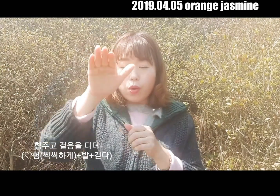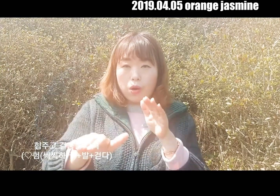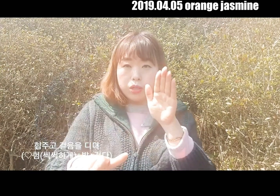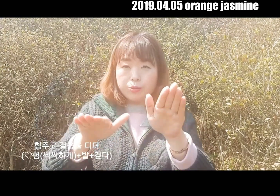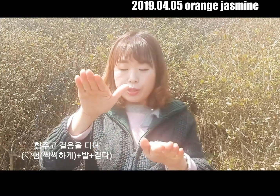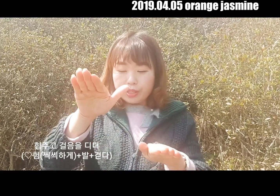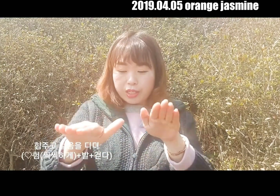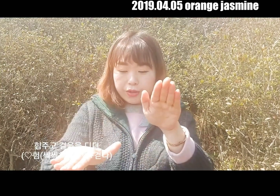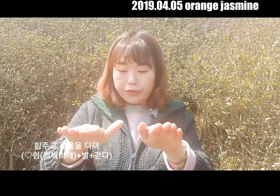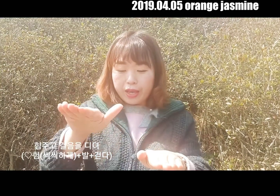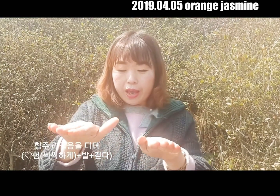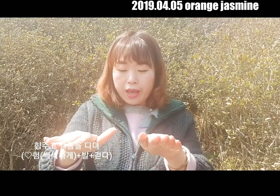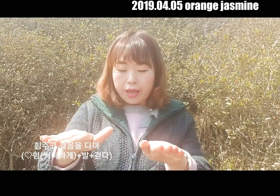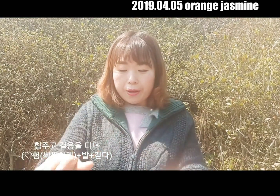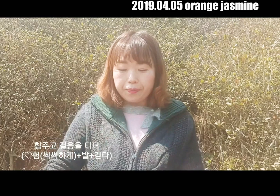힘주고 걸음을 디뎠는데